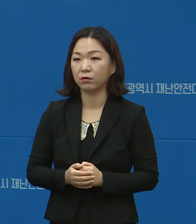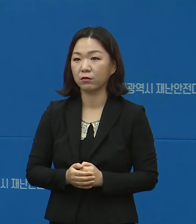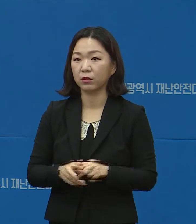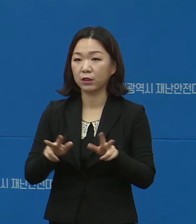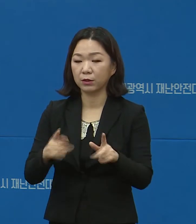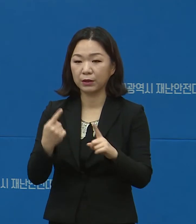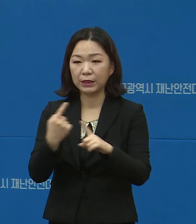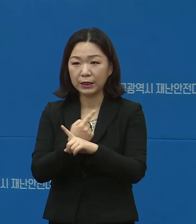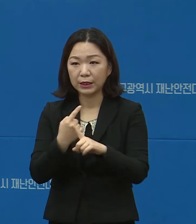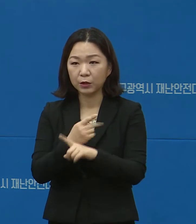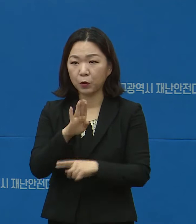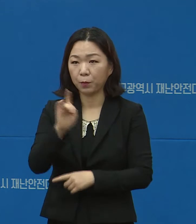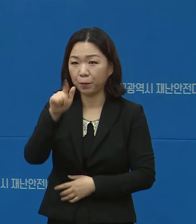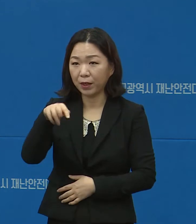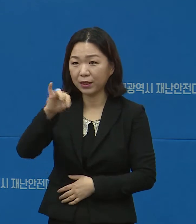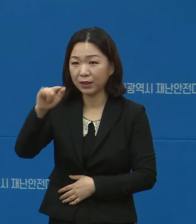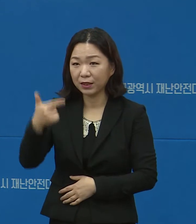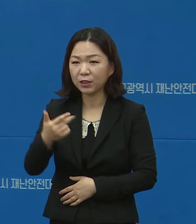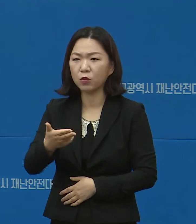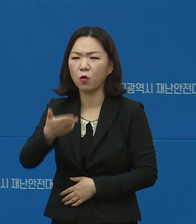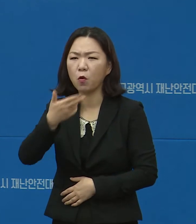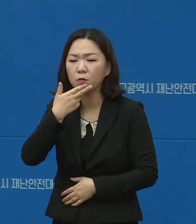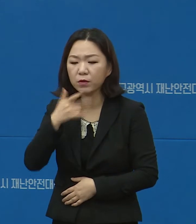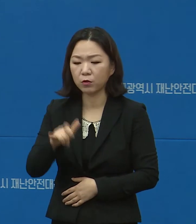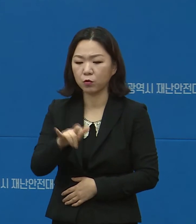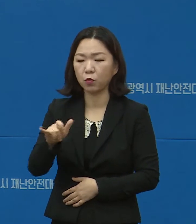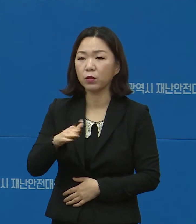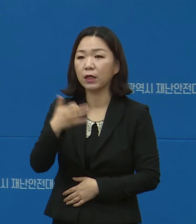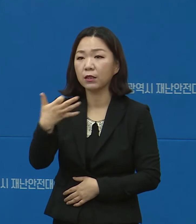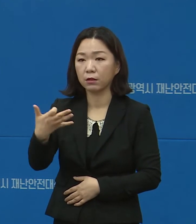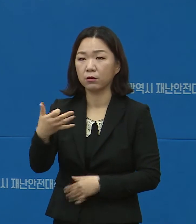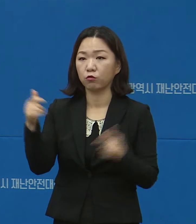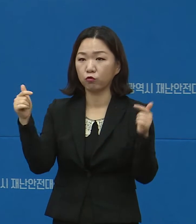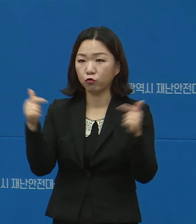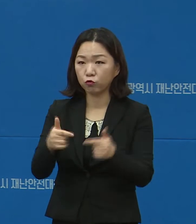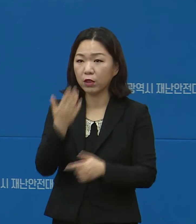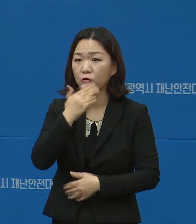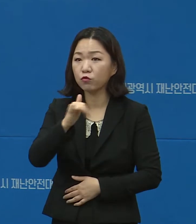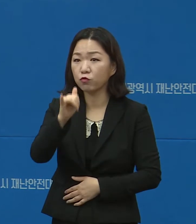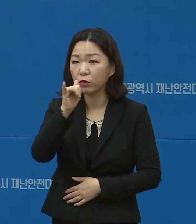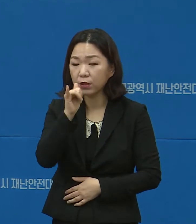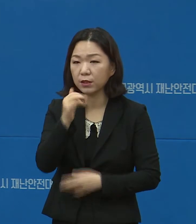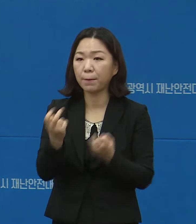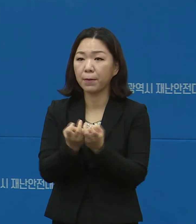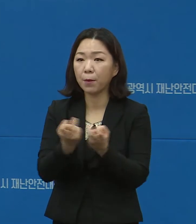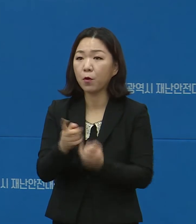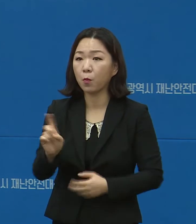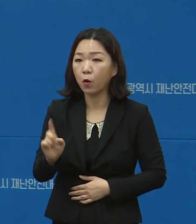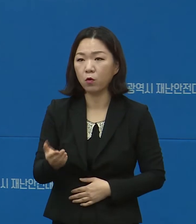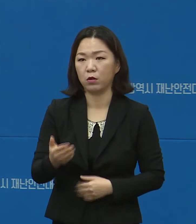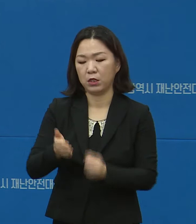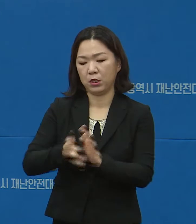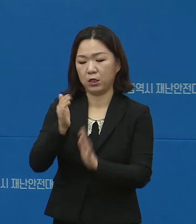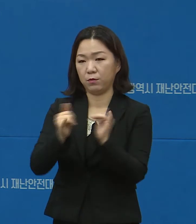치료 백신조차 없는 코로나19를 잠재울 수 있는 최고의 방역 대책은 시민 여러분들께서